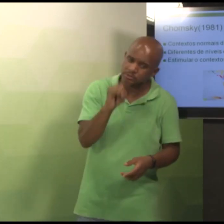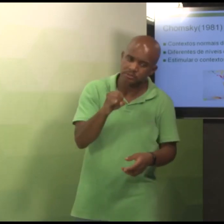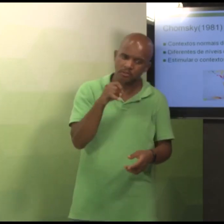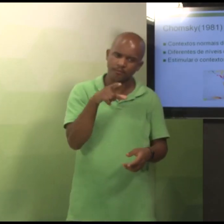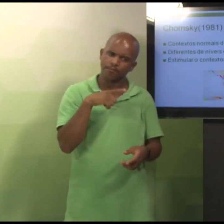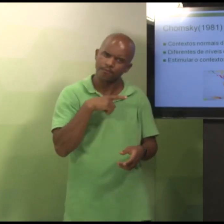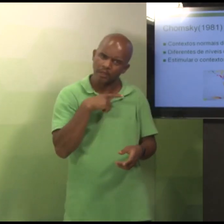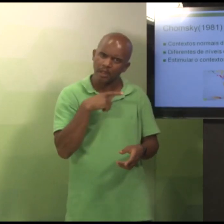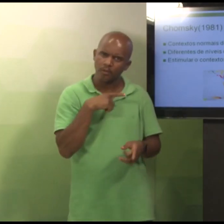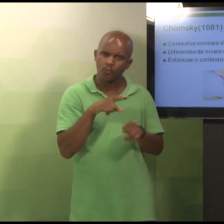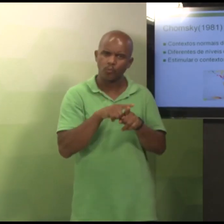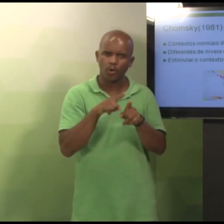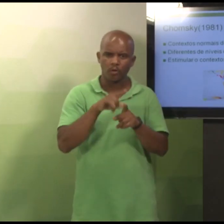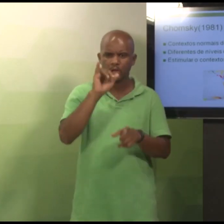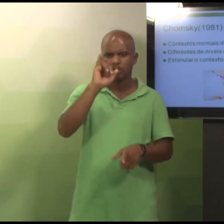se